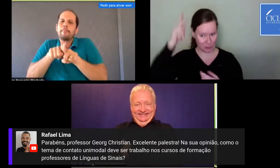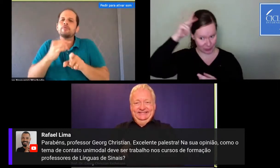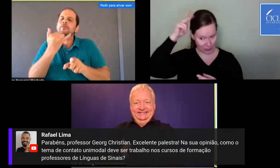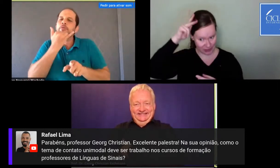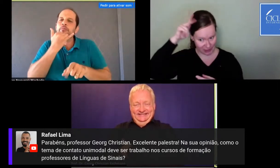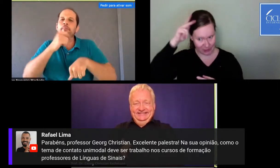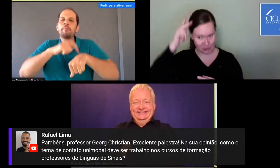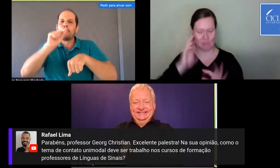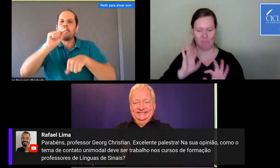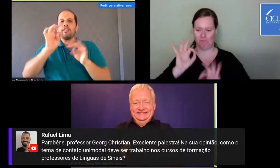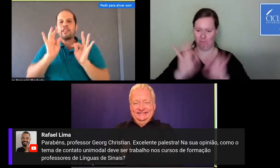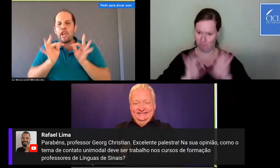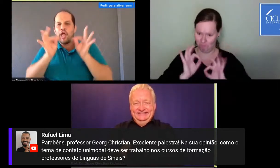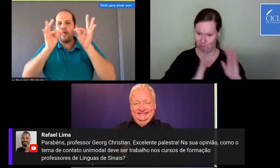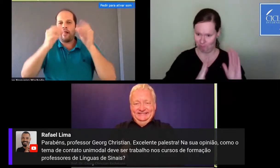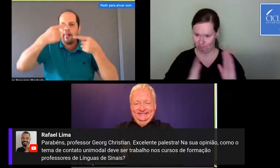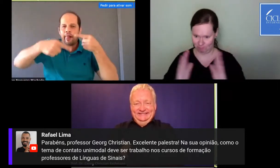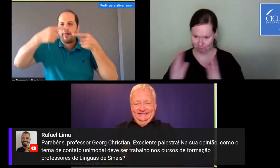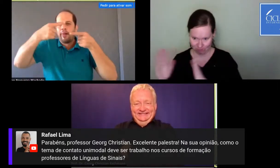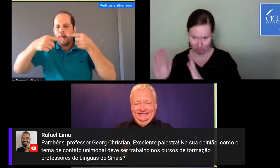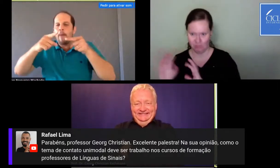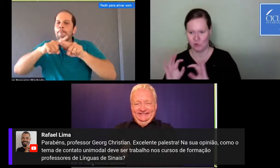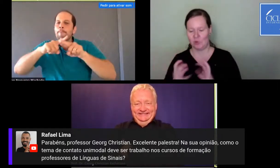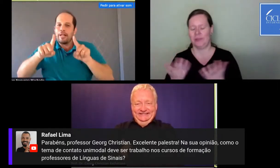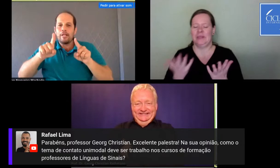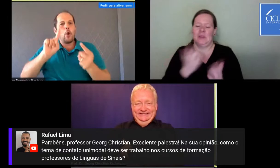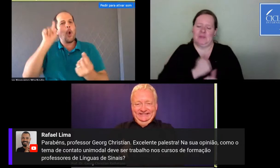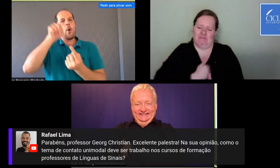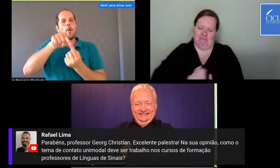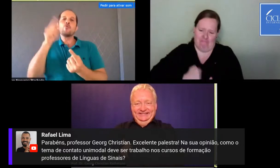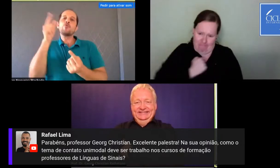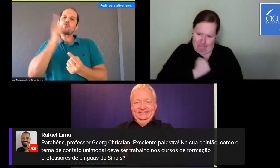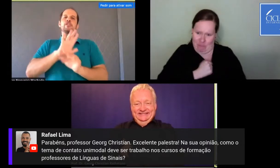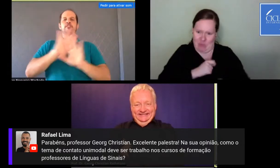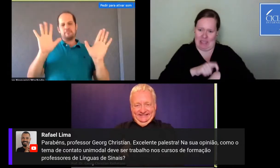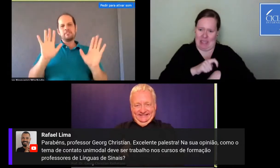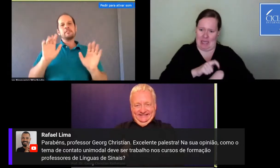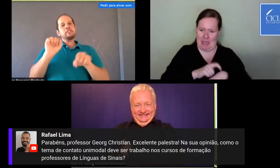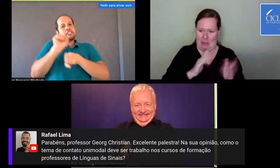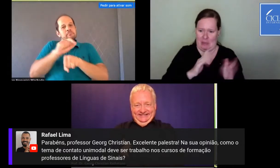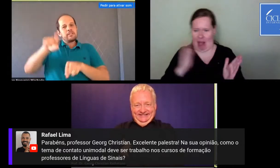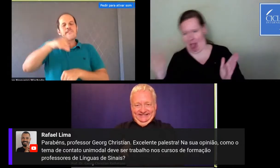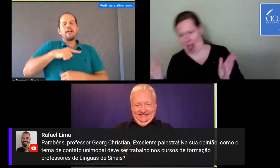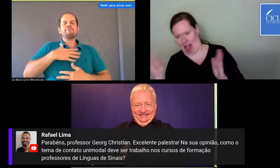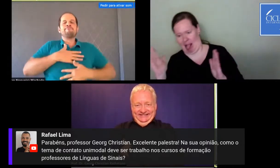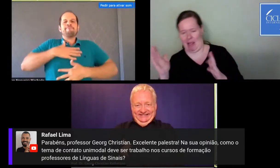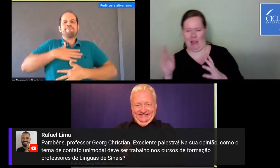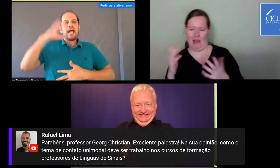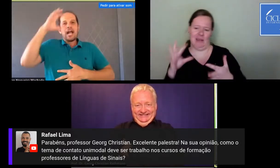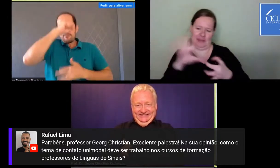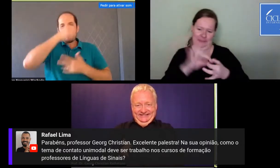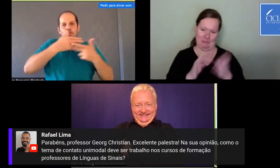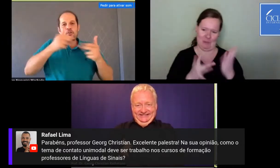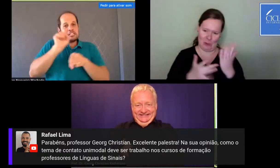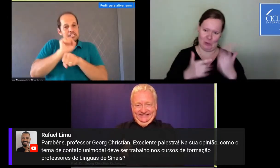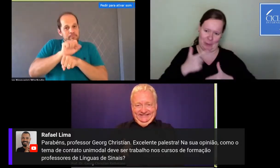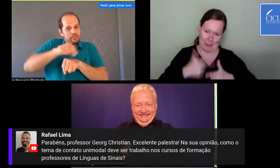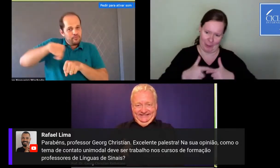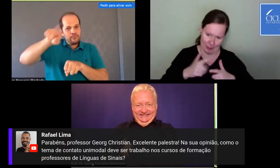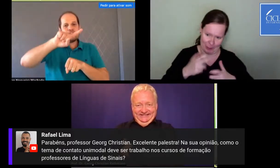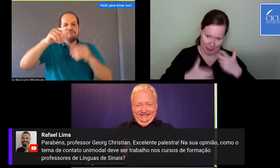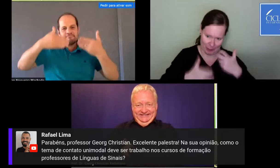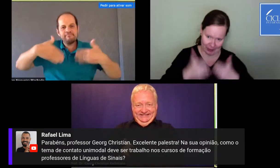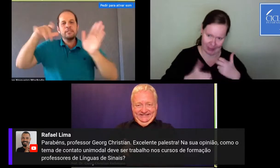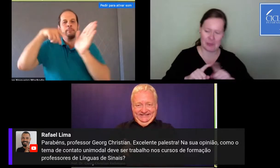E também pedimos desculpa pelos entraves tecnológicos que tivemos aqui. Mas espero que vocês